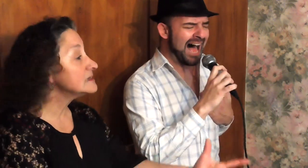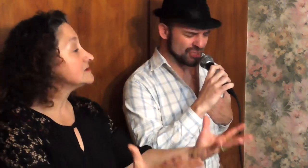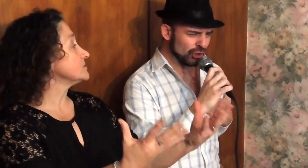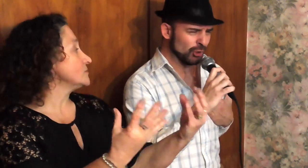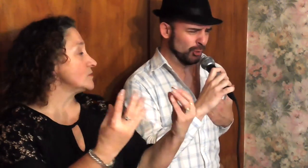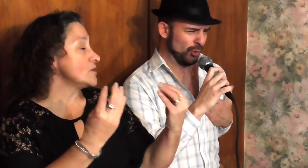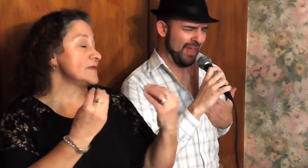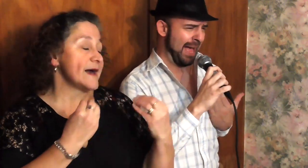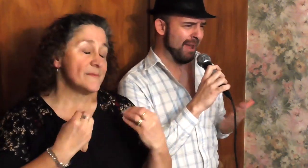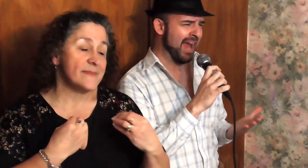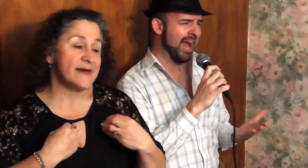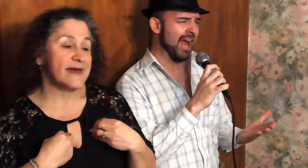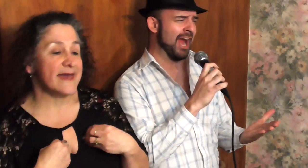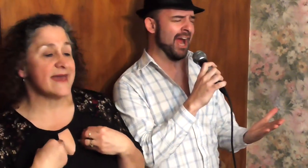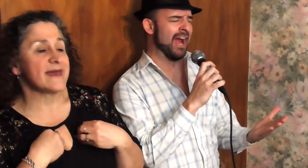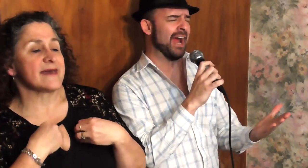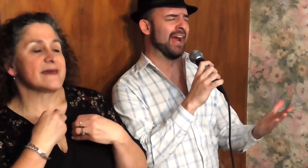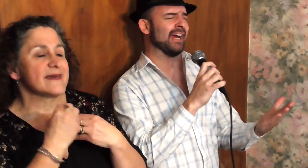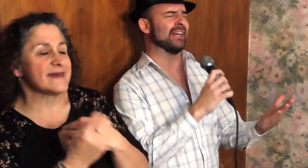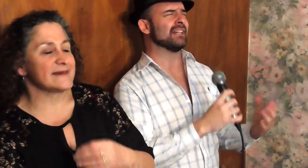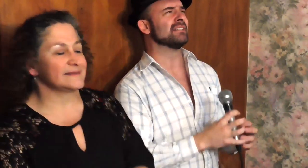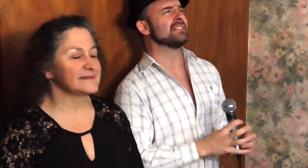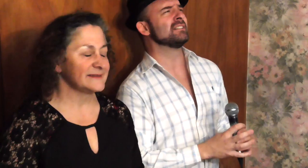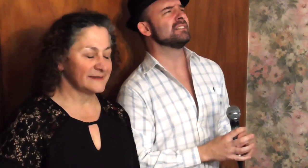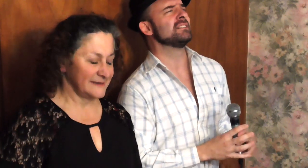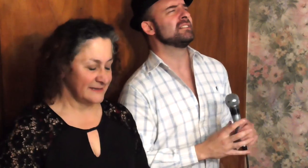entender. Ayúdame